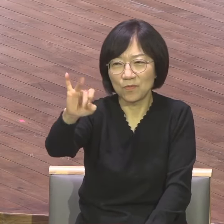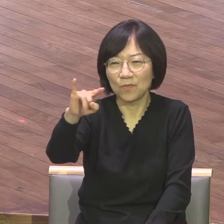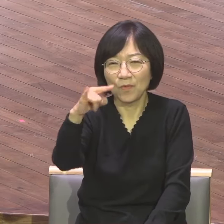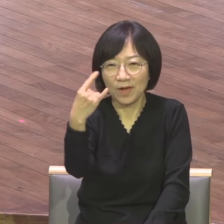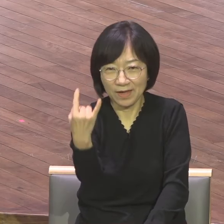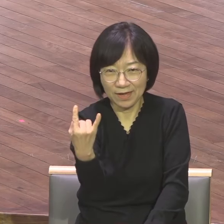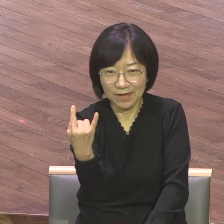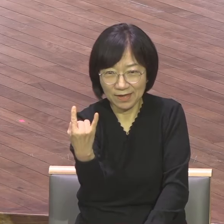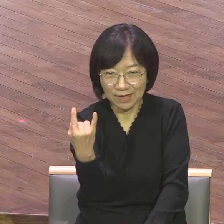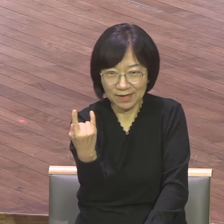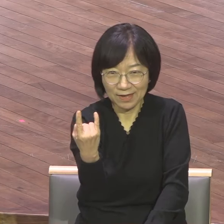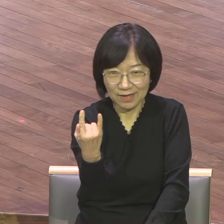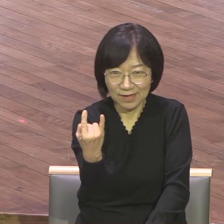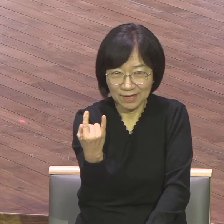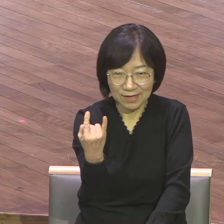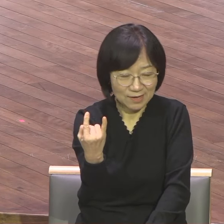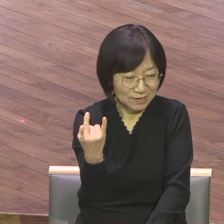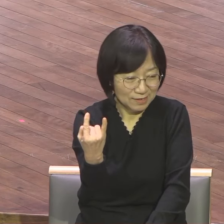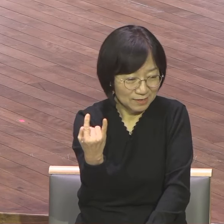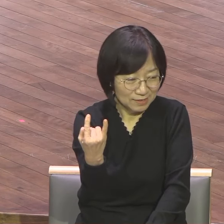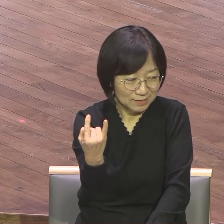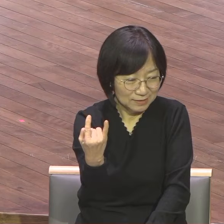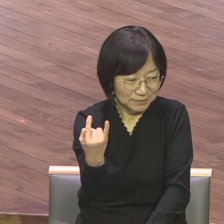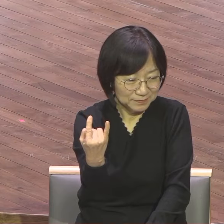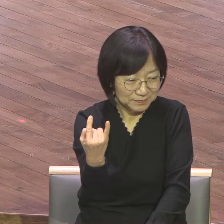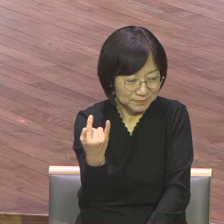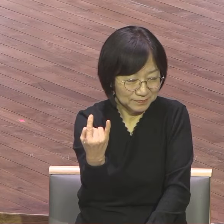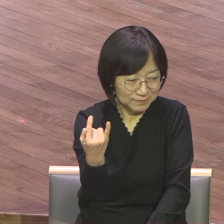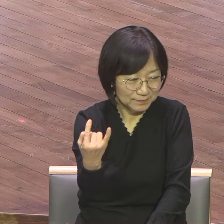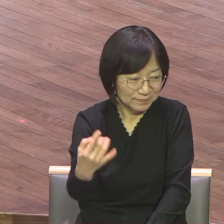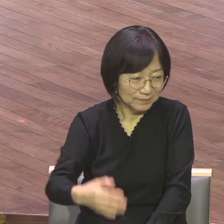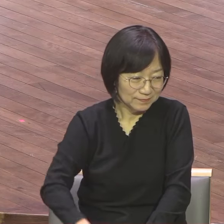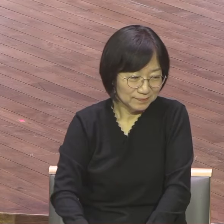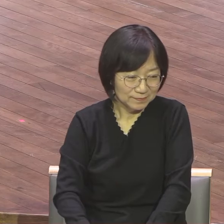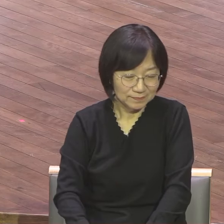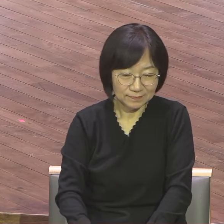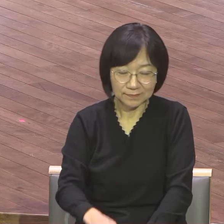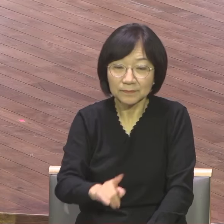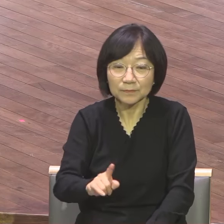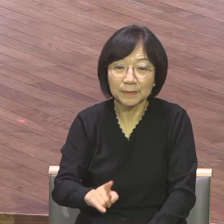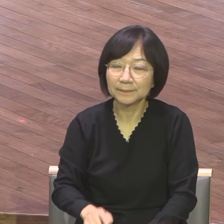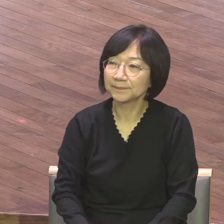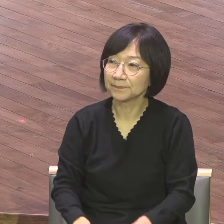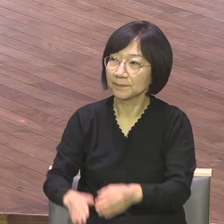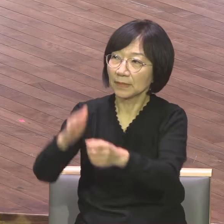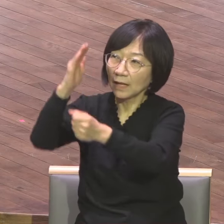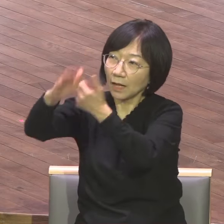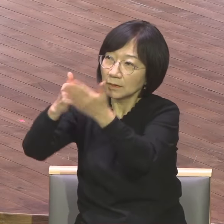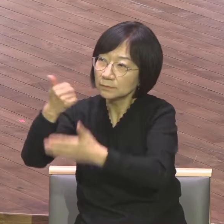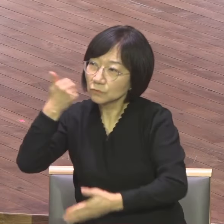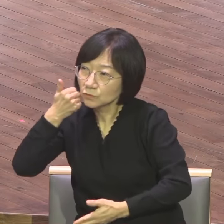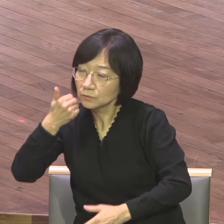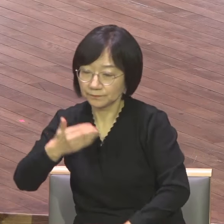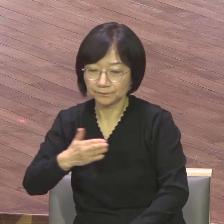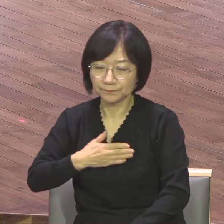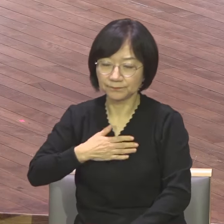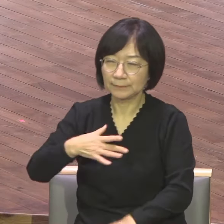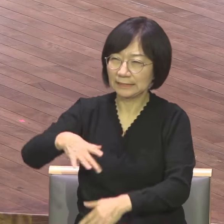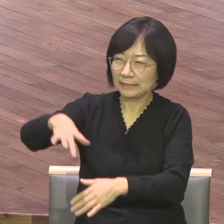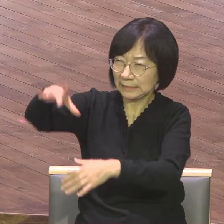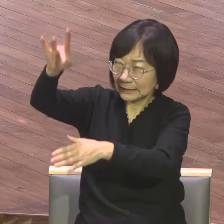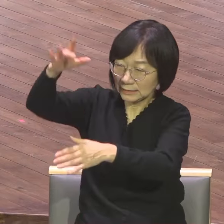이르아라고 하는데요. 하나님을 자신의 창조주로 나를 만드신 분으로